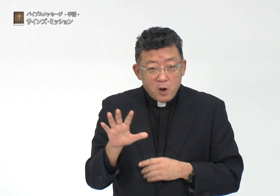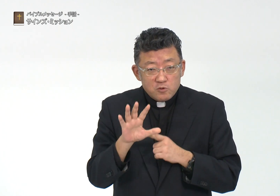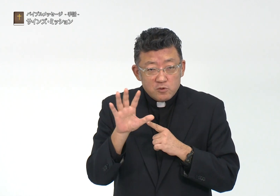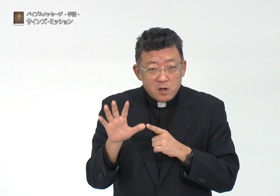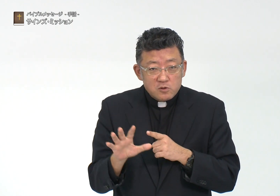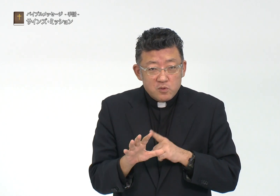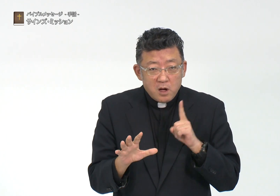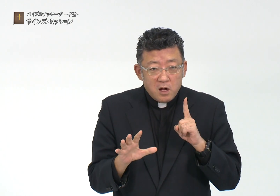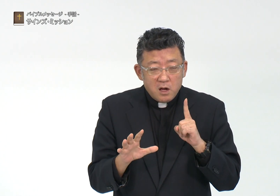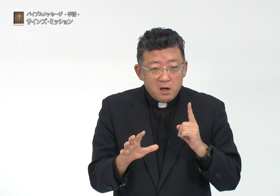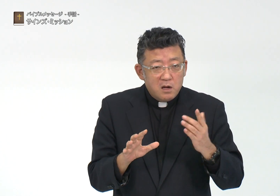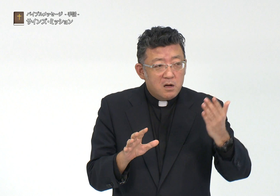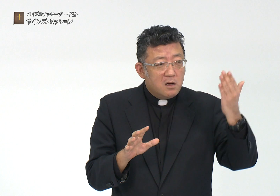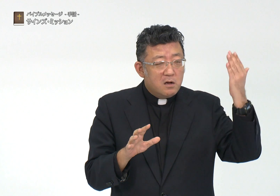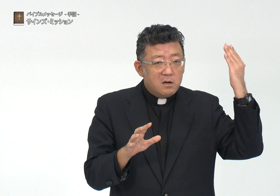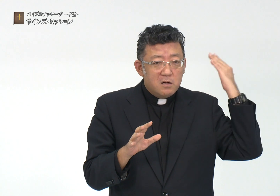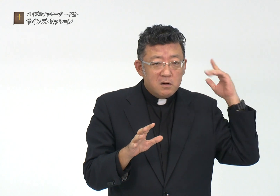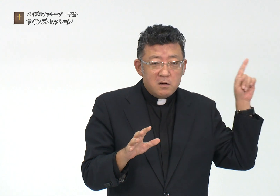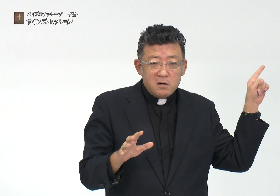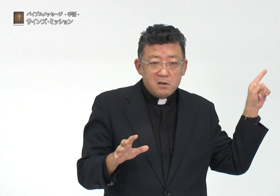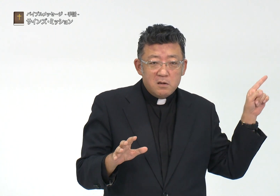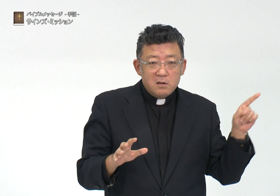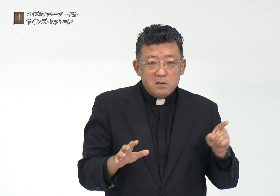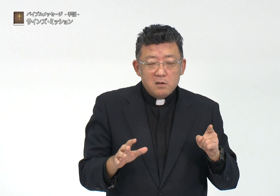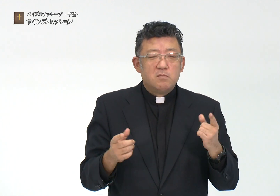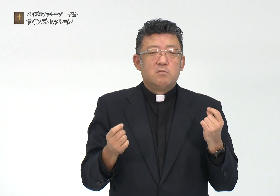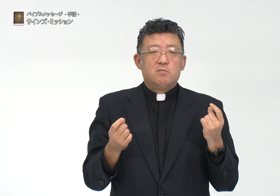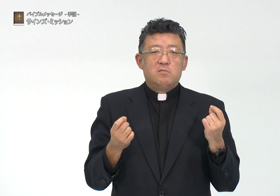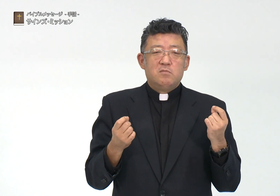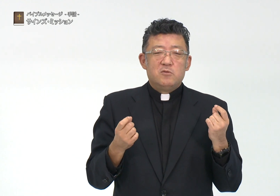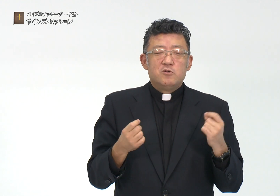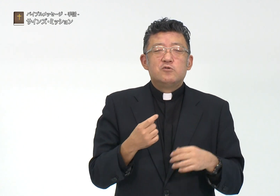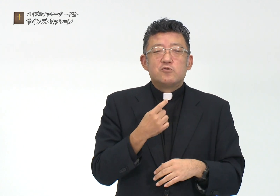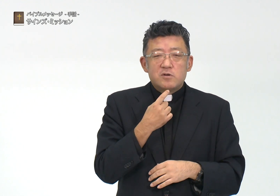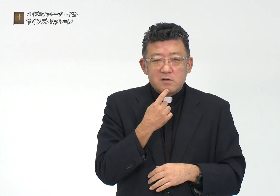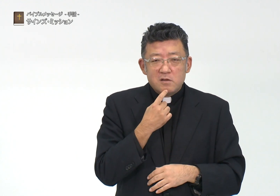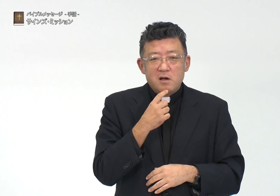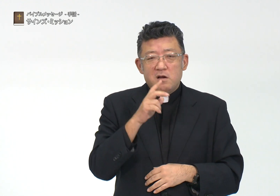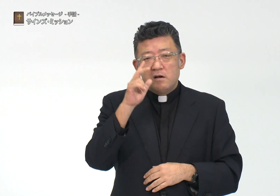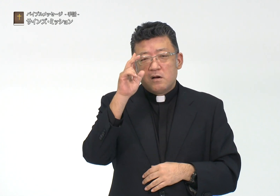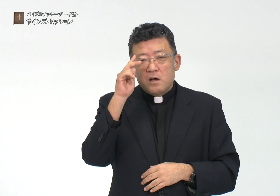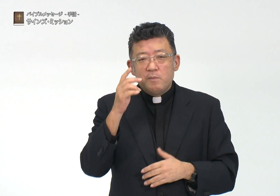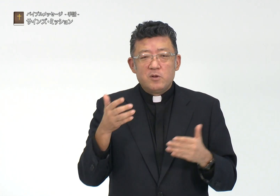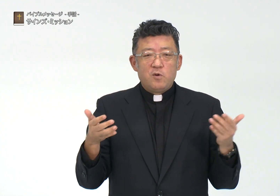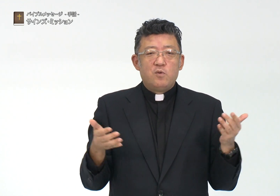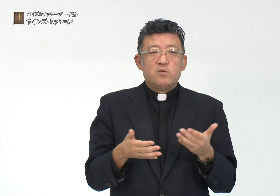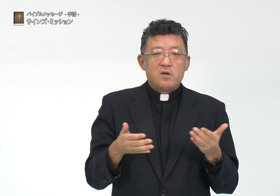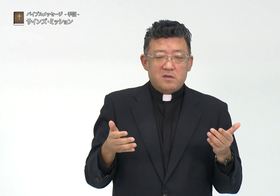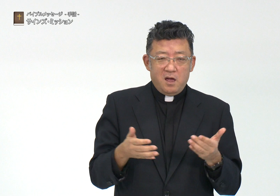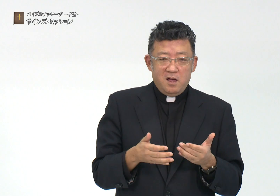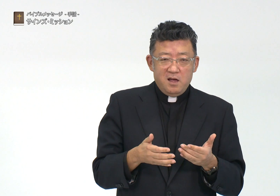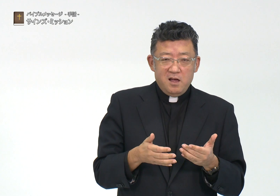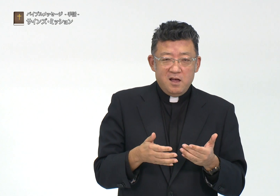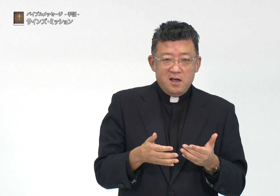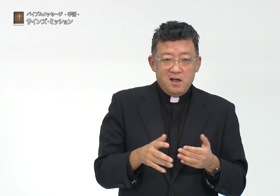て思いを巡らしていた思いを巡らすというのは加工振替不思議な神